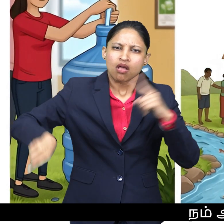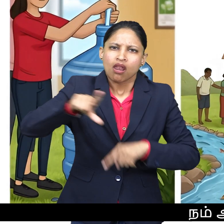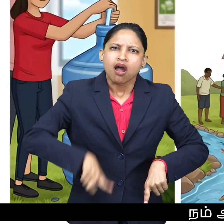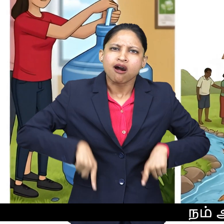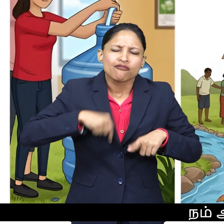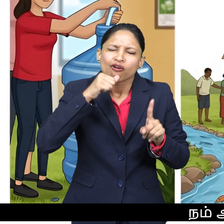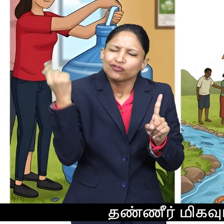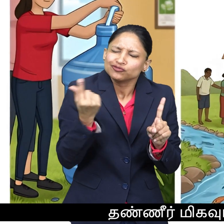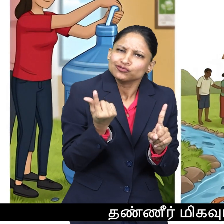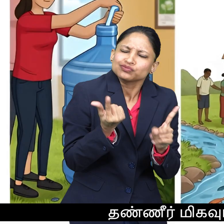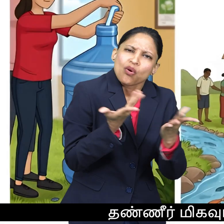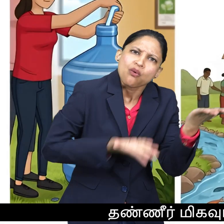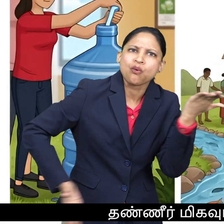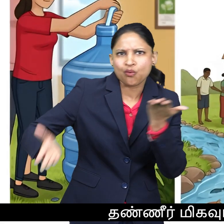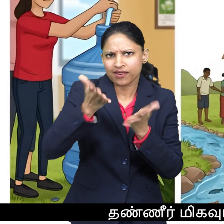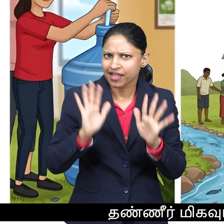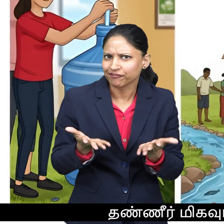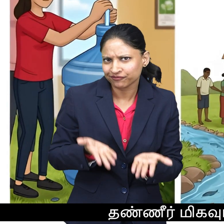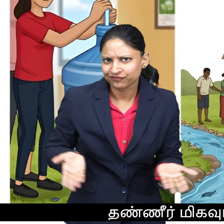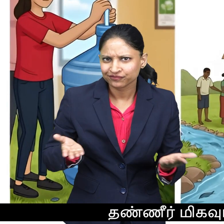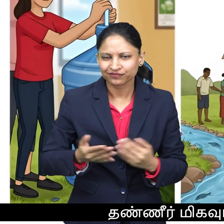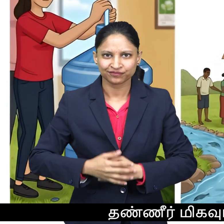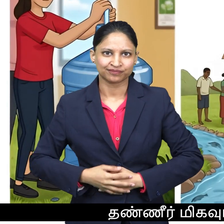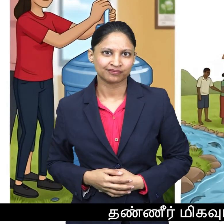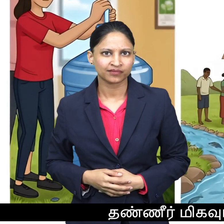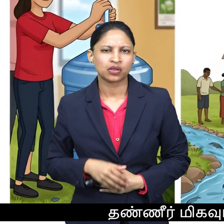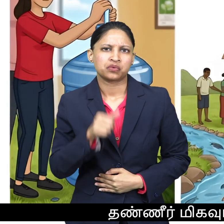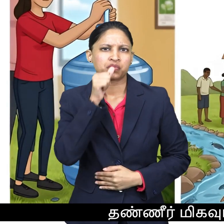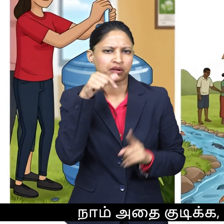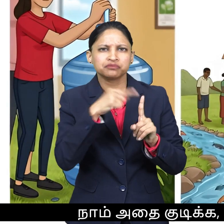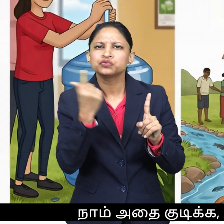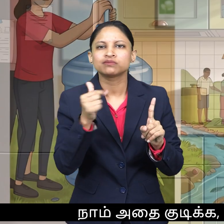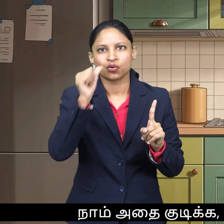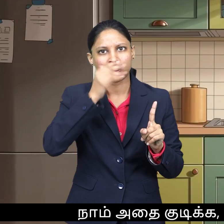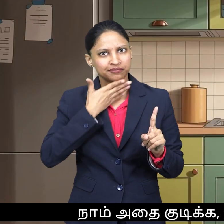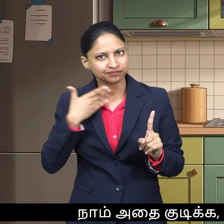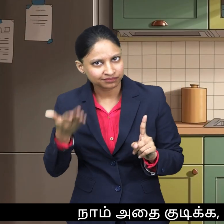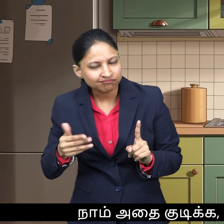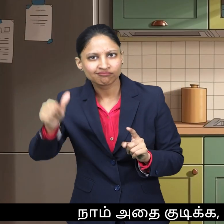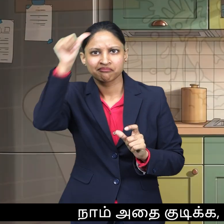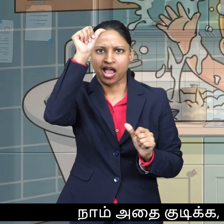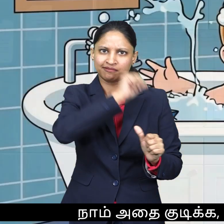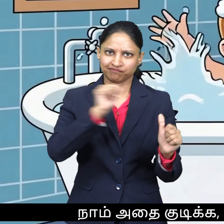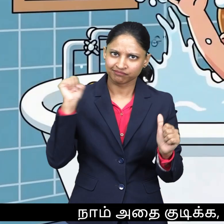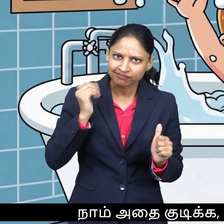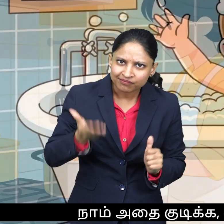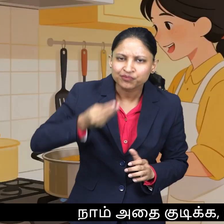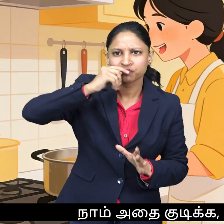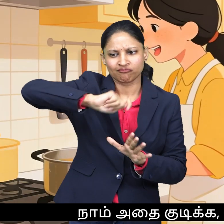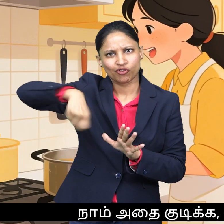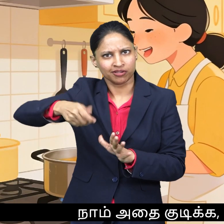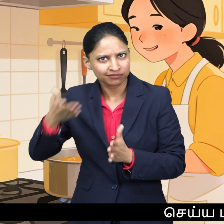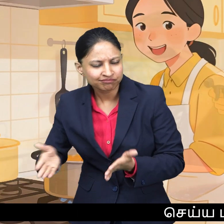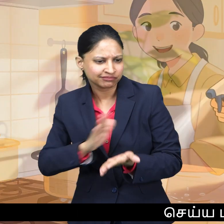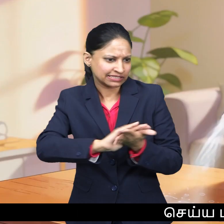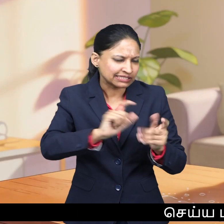நம் அன்றாட வாழ்வில் தண்ணீர் மிகவும் பயனுள்ளதாக இருக்கிறது. நாம் அதை குடிக்க, குளிக்க,